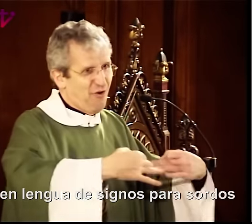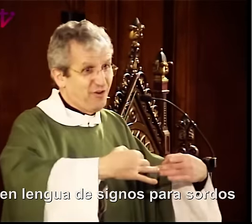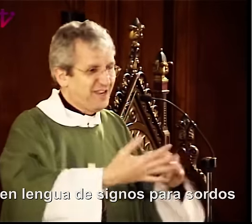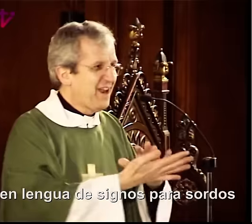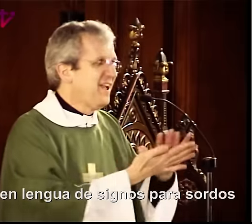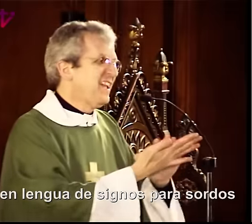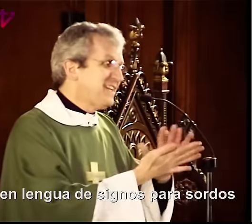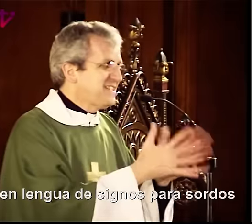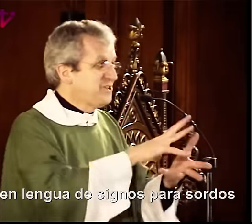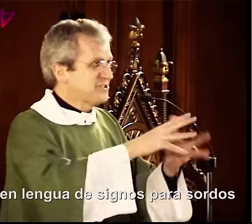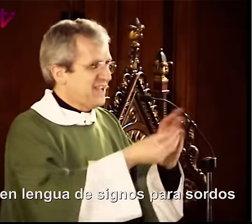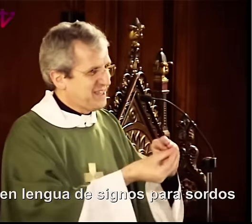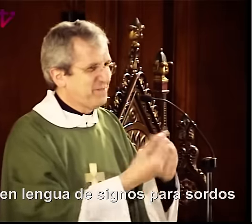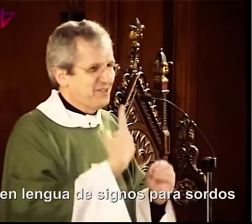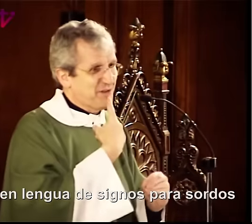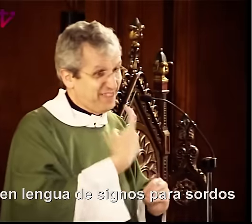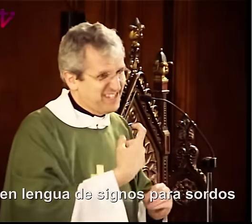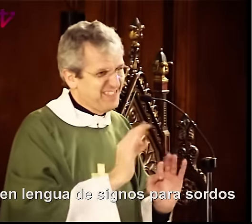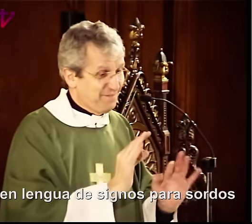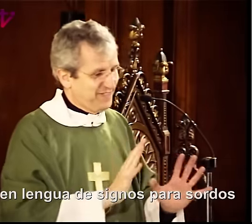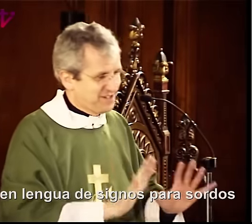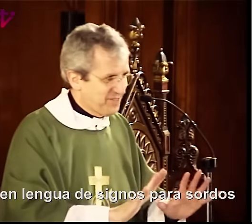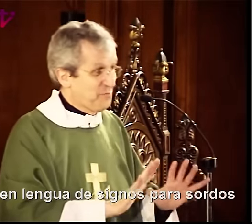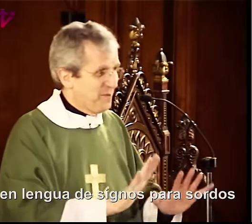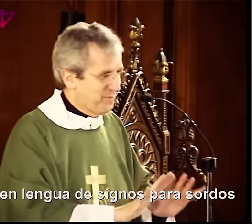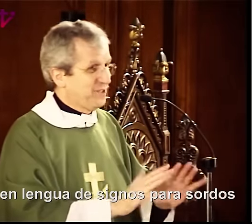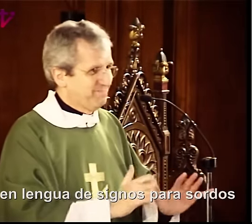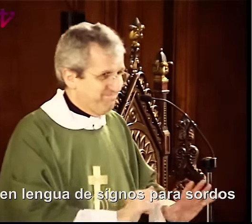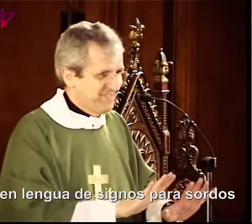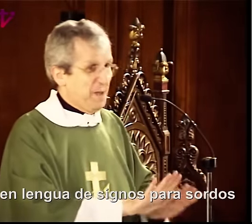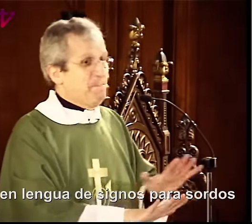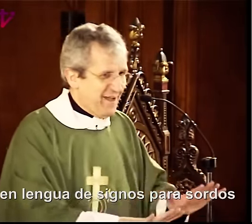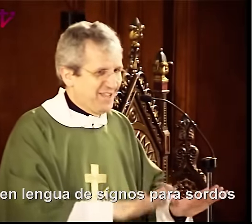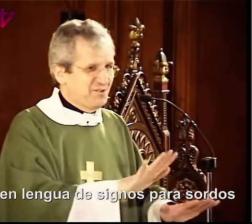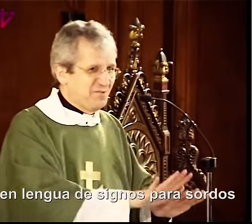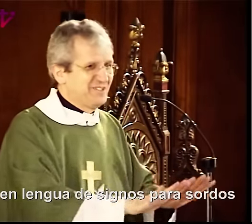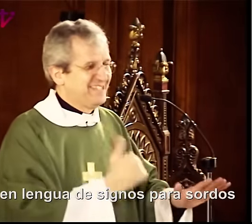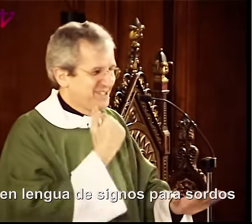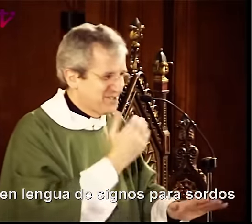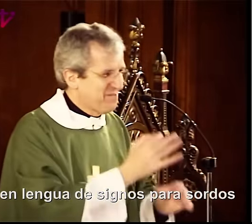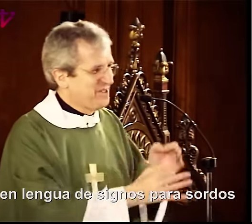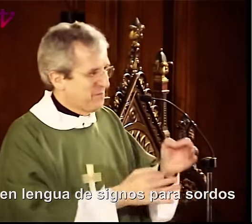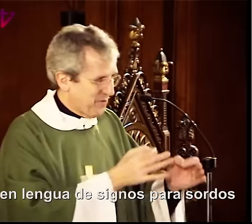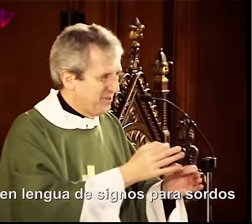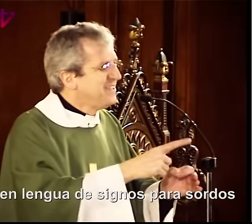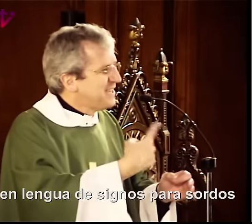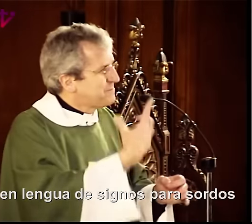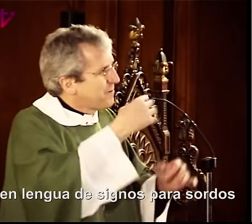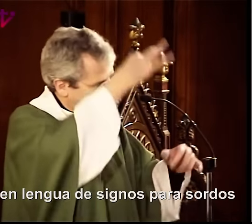original y signos adaptados a veces difíciles. A veces algún momento me quedo parado. parado como no sabiendo, pero bueno, esperemos que el